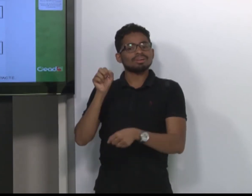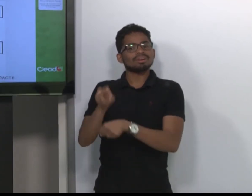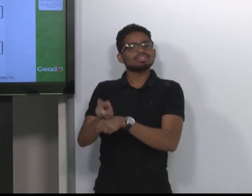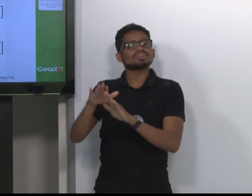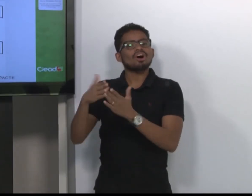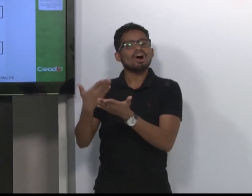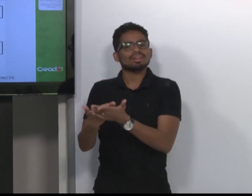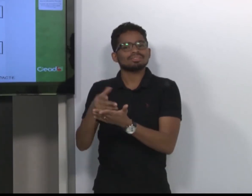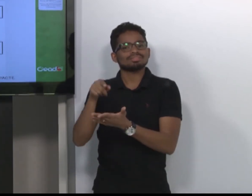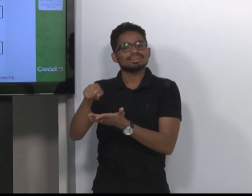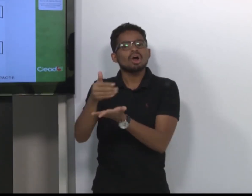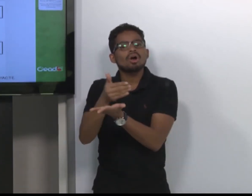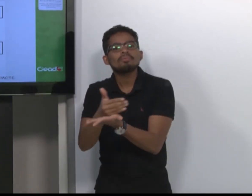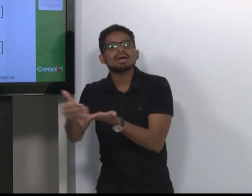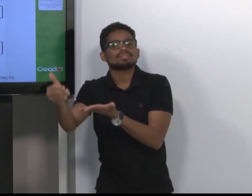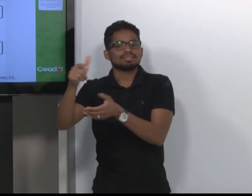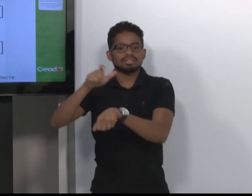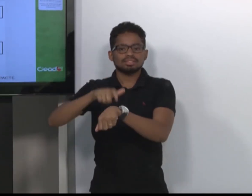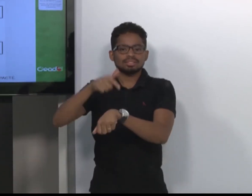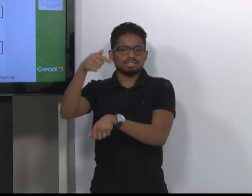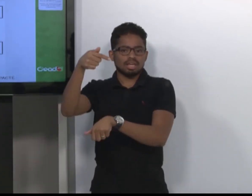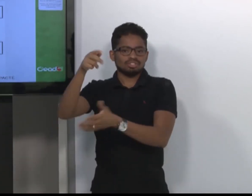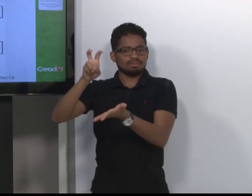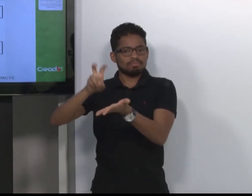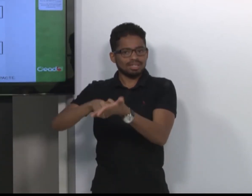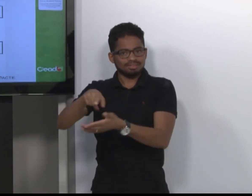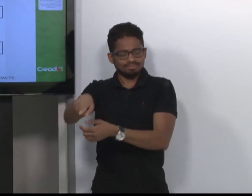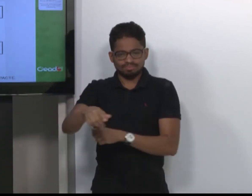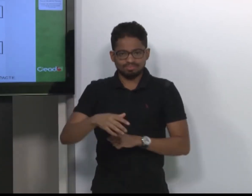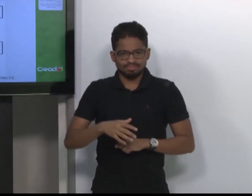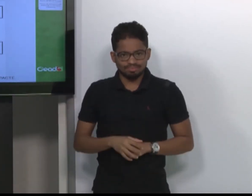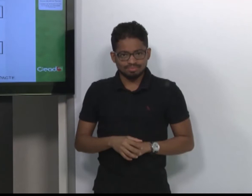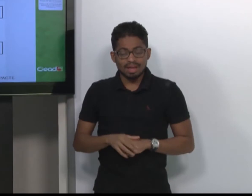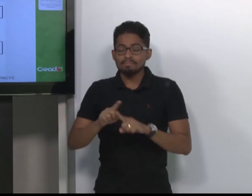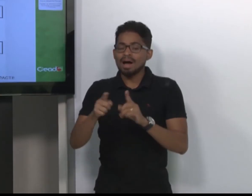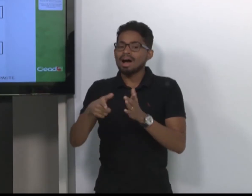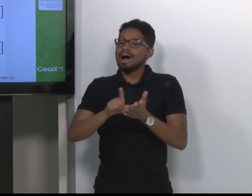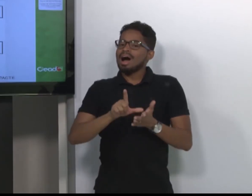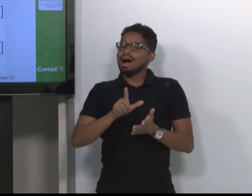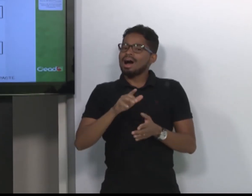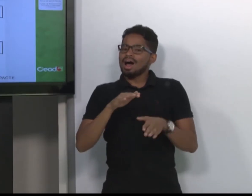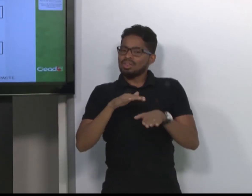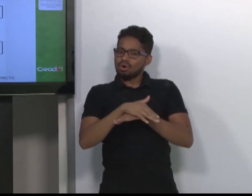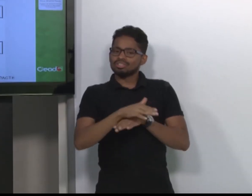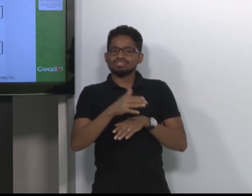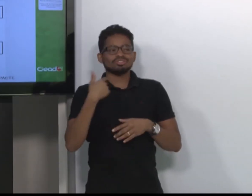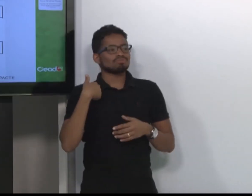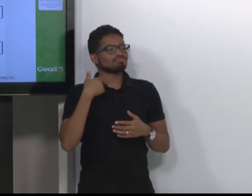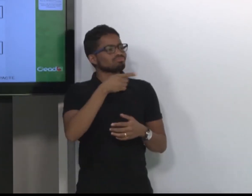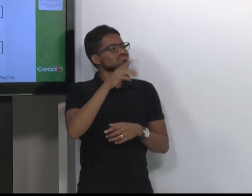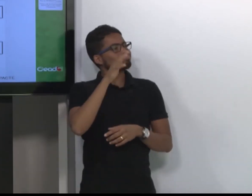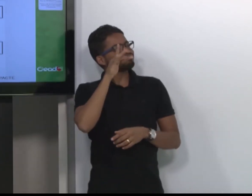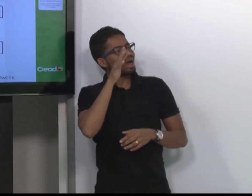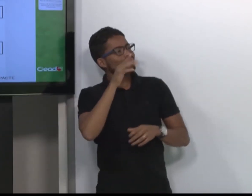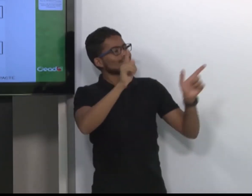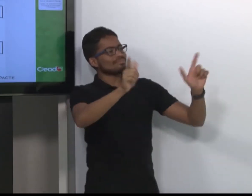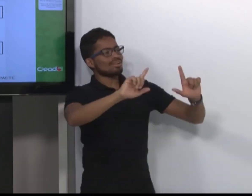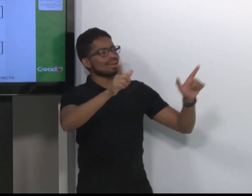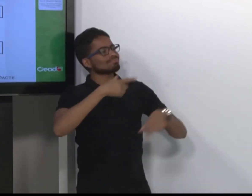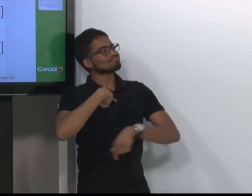em escola e inicio às 7 horas da manhã. Porém, na noite anterior, eu fiquei